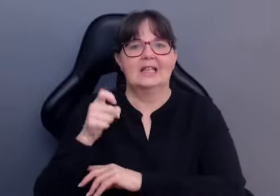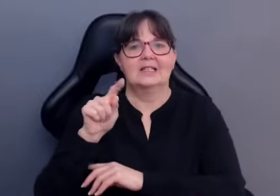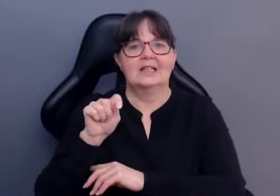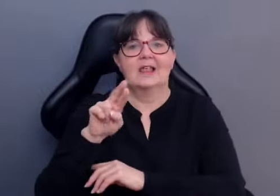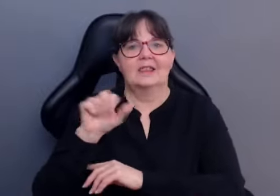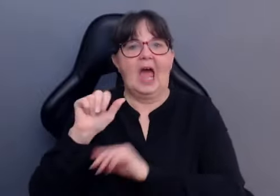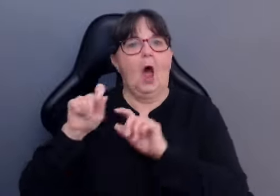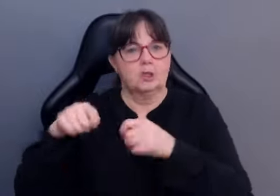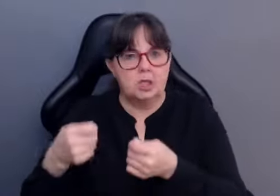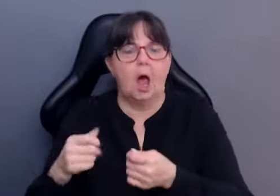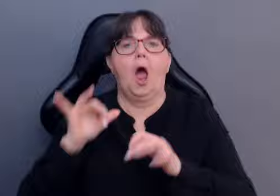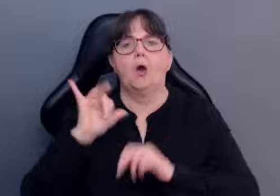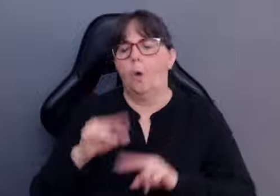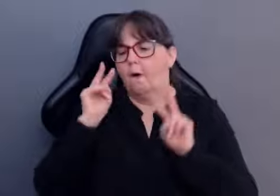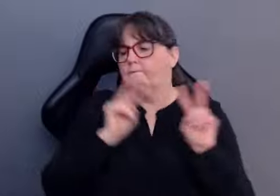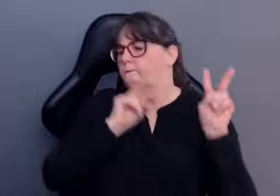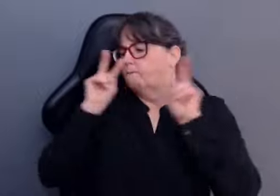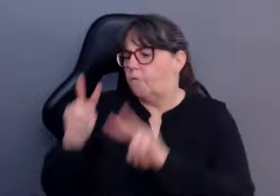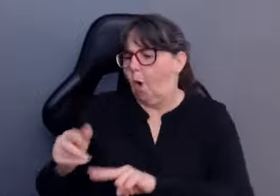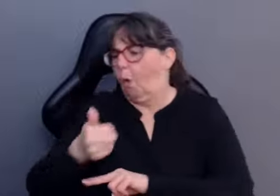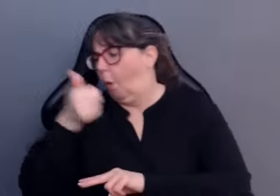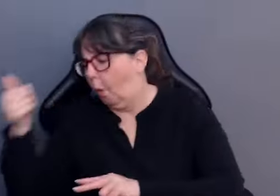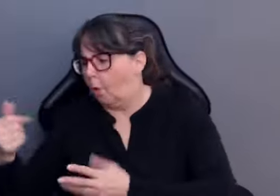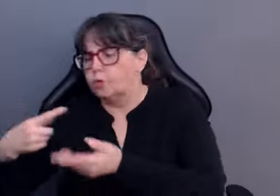et disposer de toute affaire dont peut